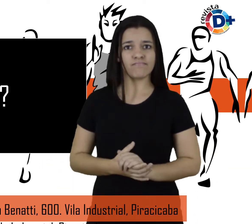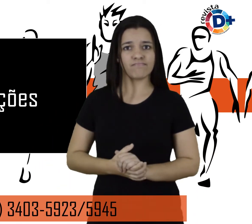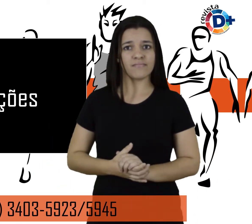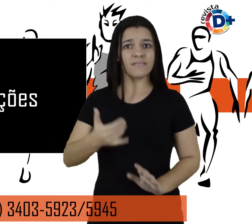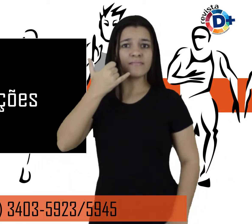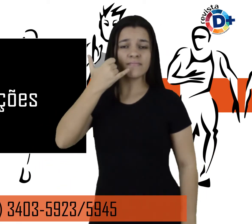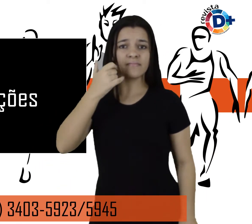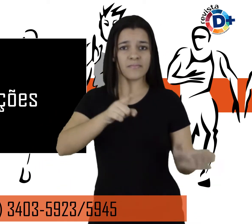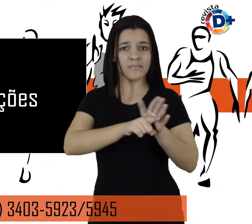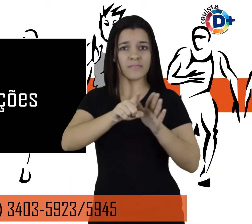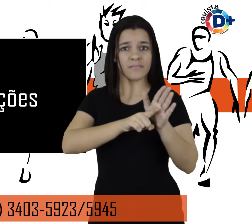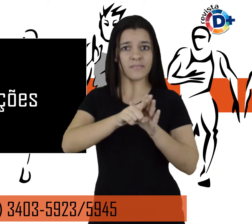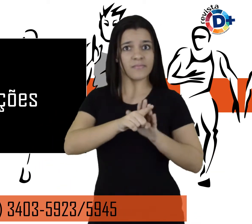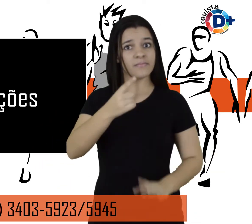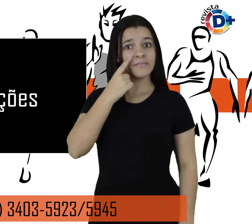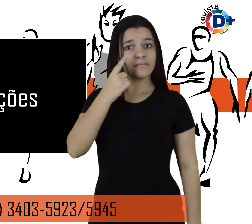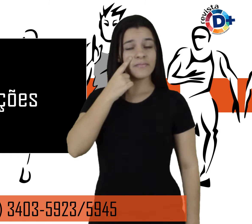Informações pelo DDD 19